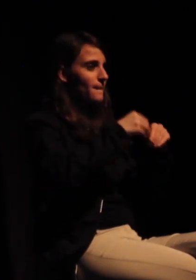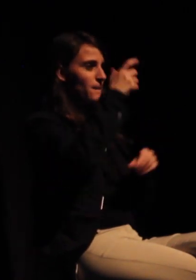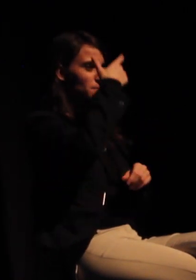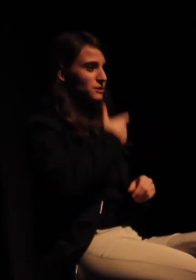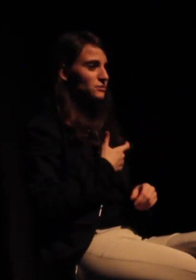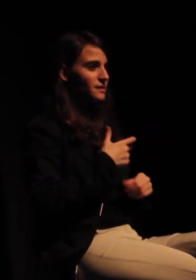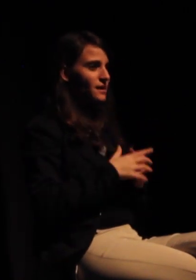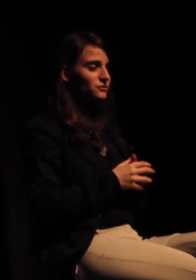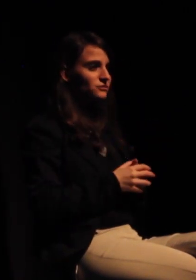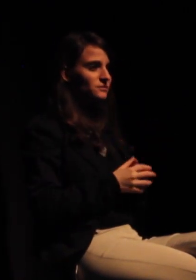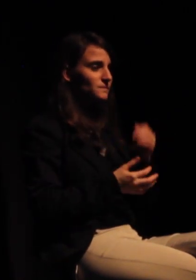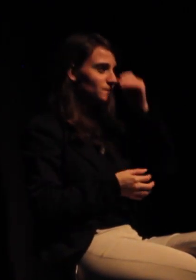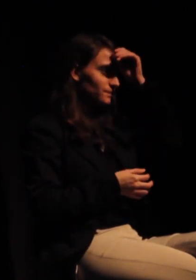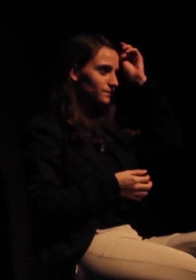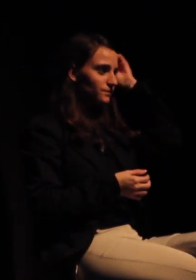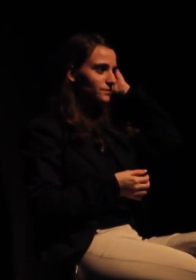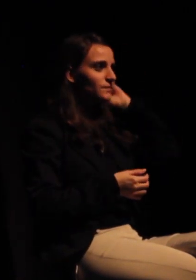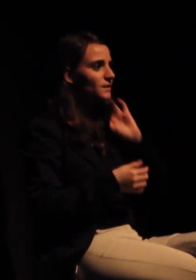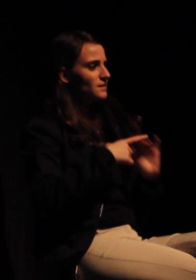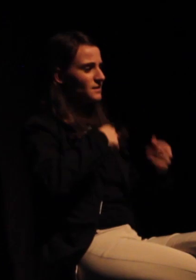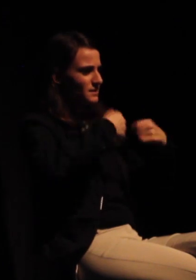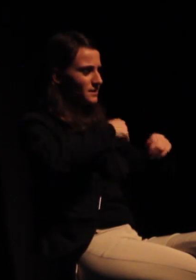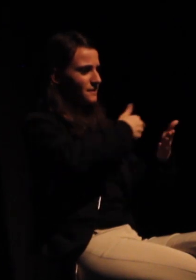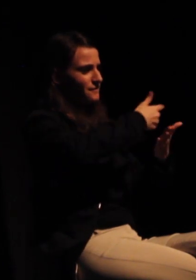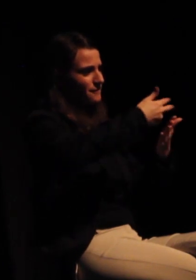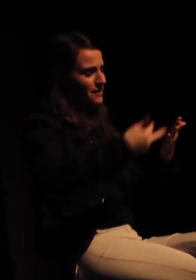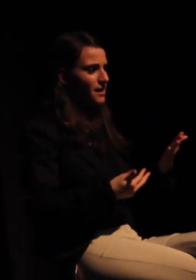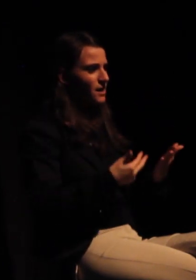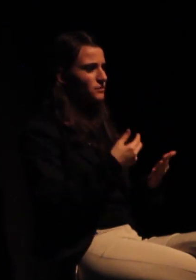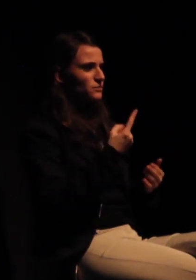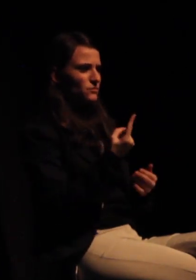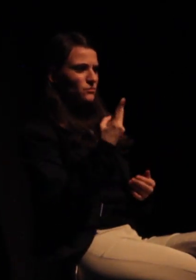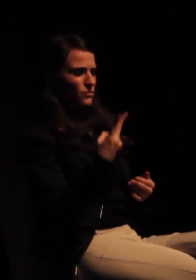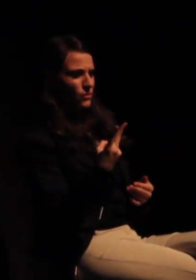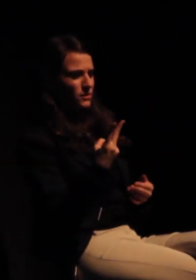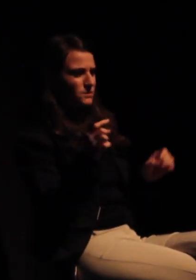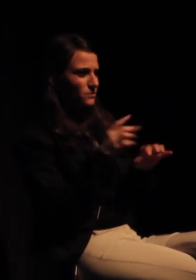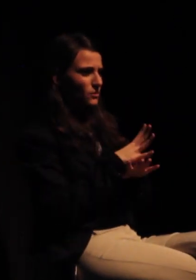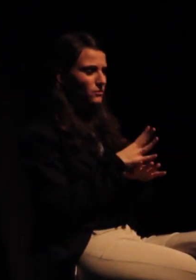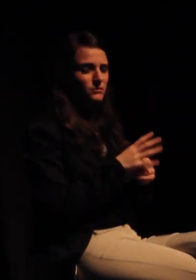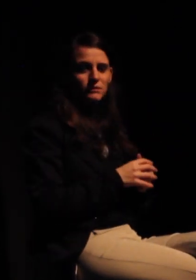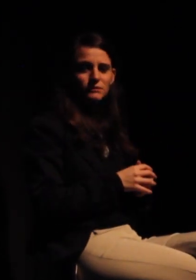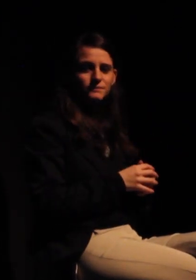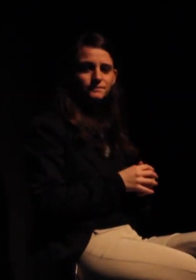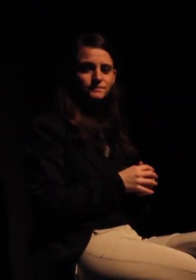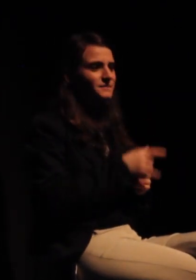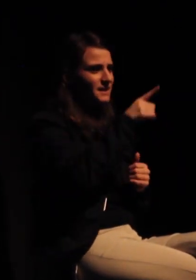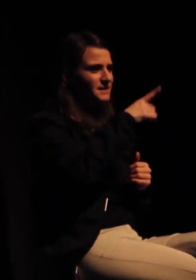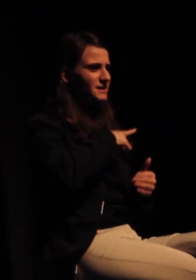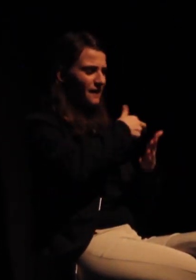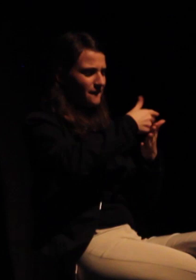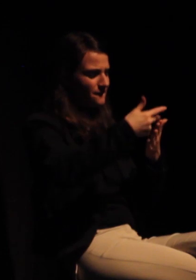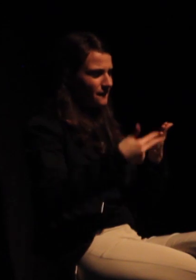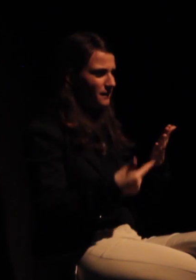personagens. Porque eu tenho que ter vários personagens, ou dois, simplesmente já dá para fazer um livro, mas esse é um livro que tem